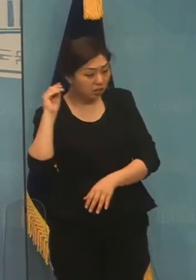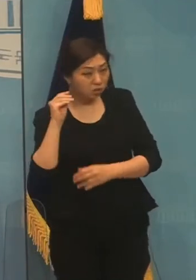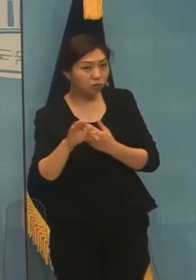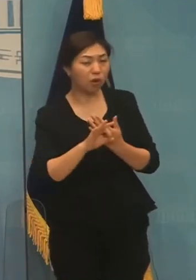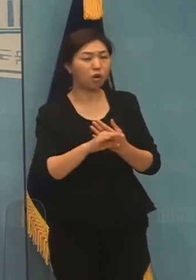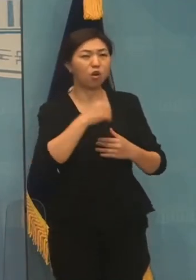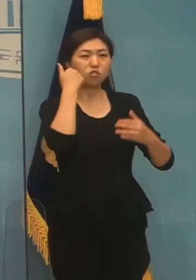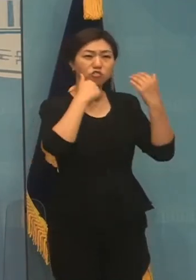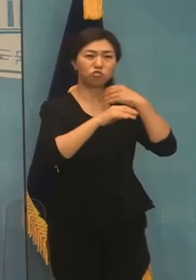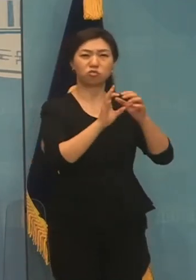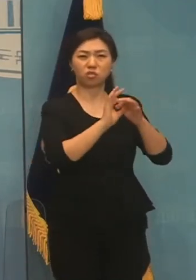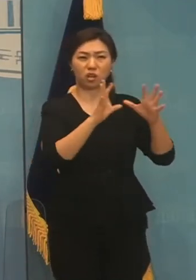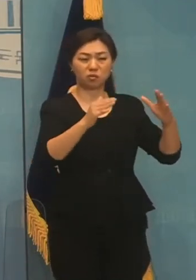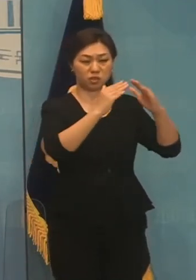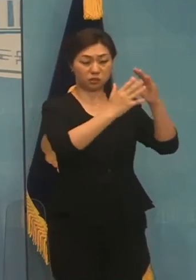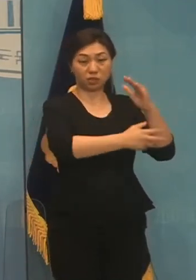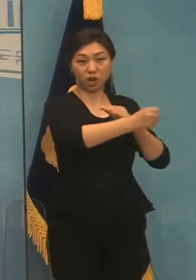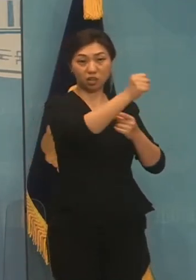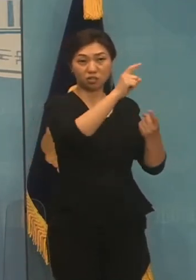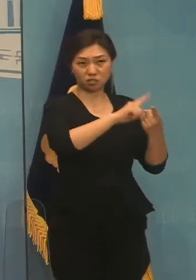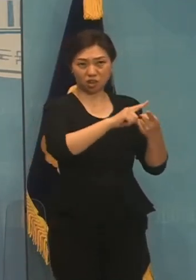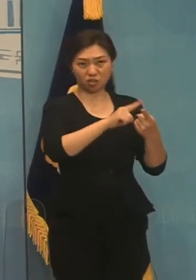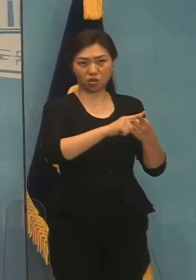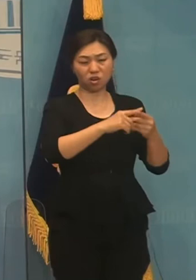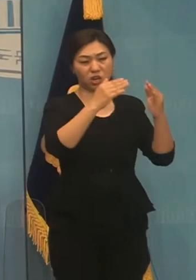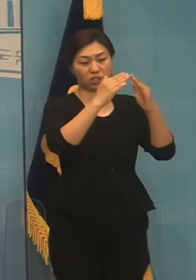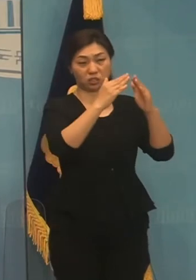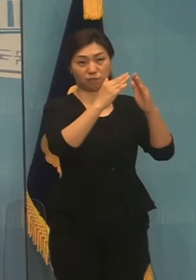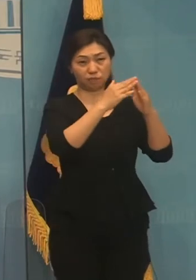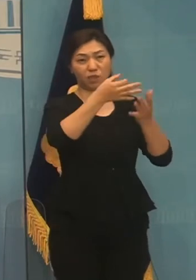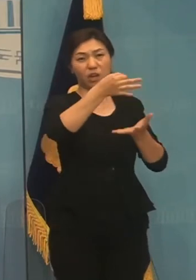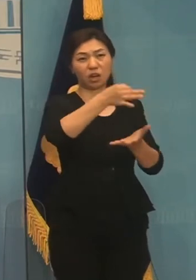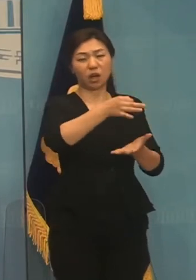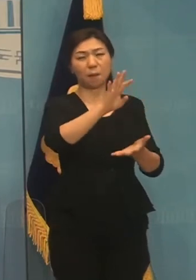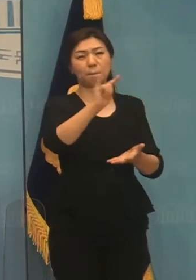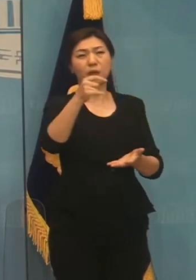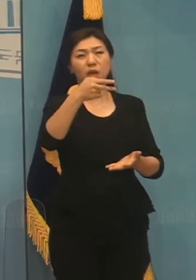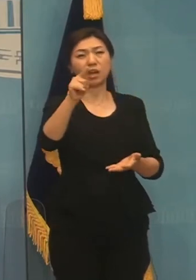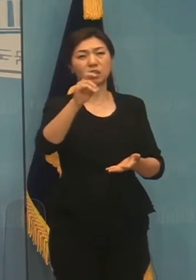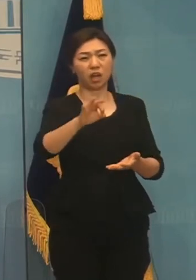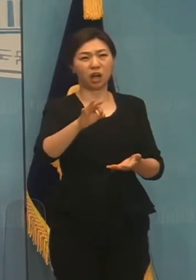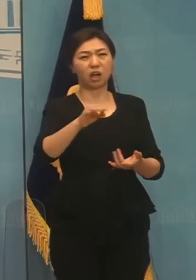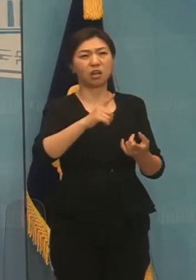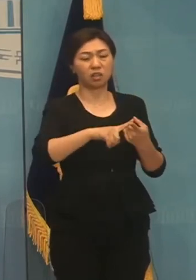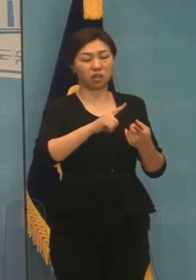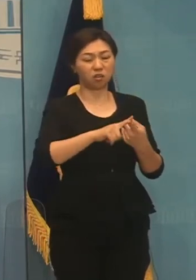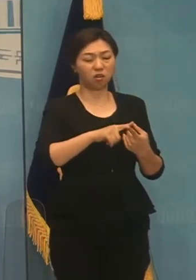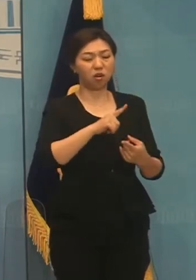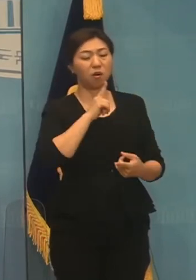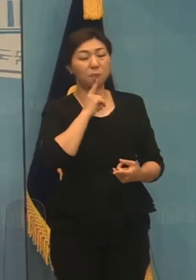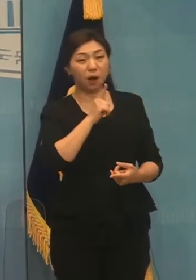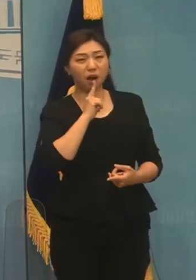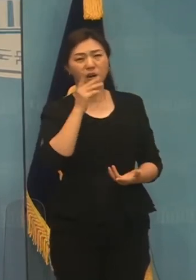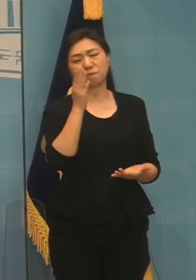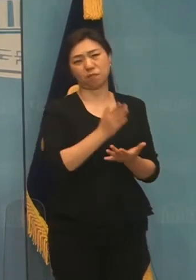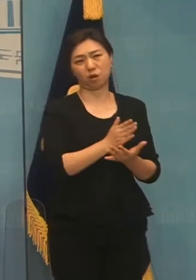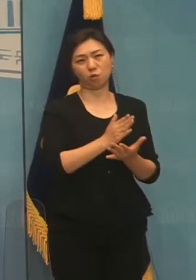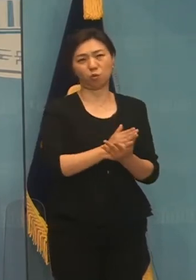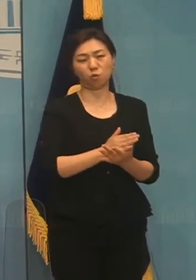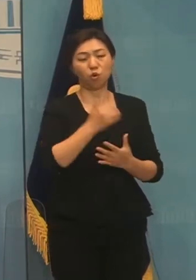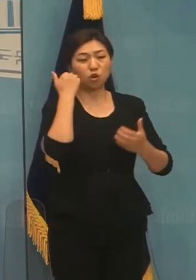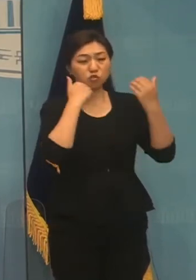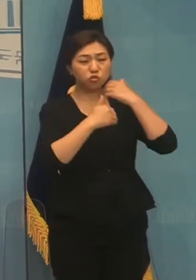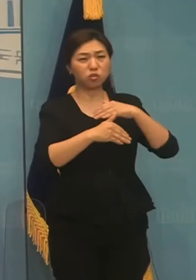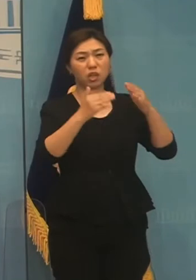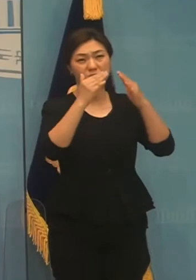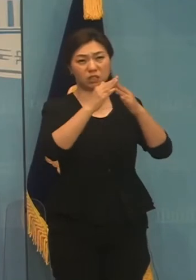집값 상승분을 배당받으며 희망을 키워가라고 말할 것이 아니라 누구나 주거비 걱정 없이 살 수